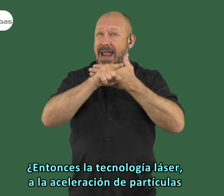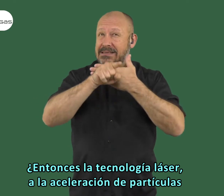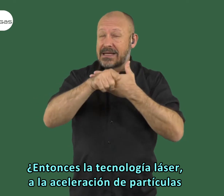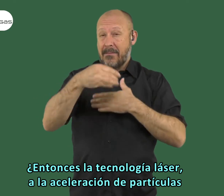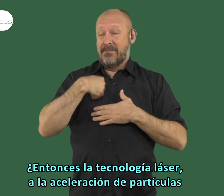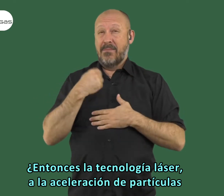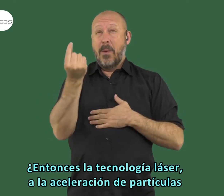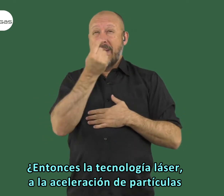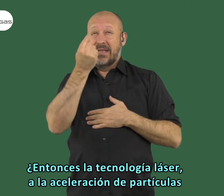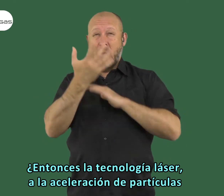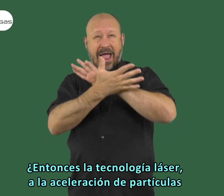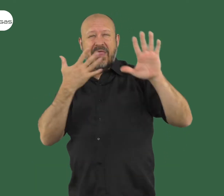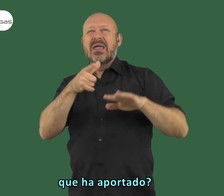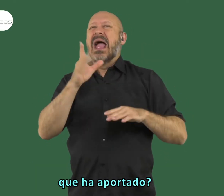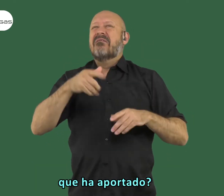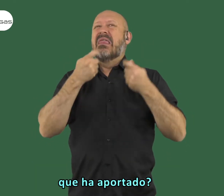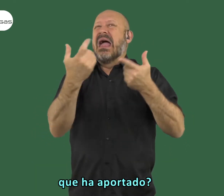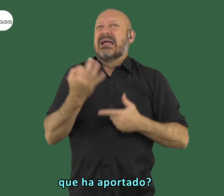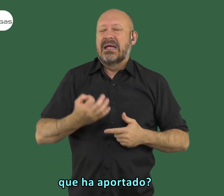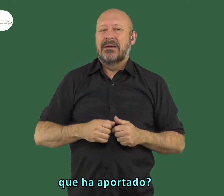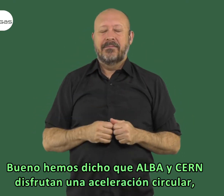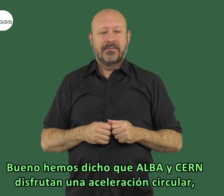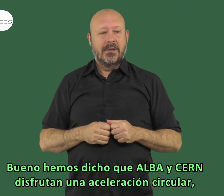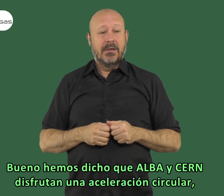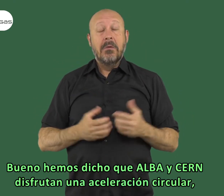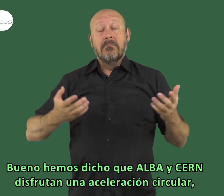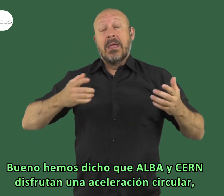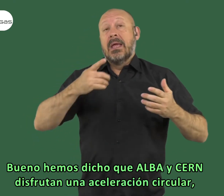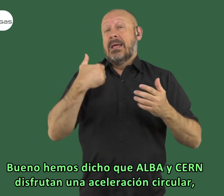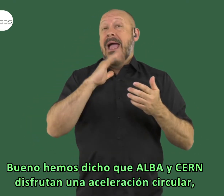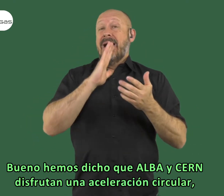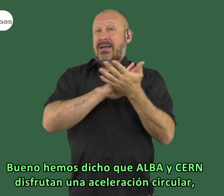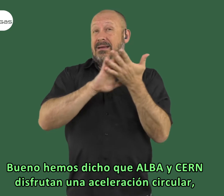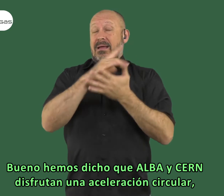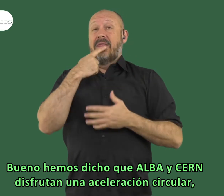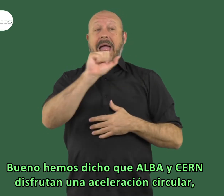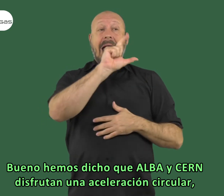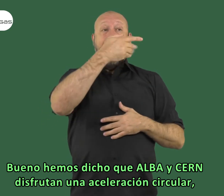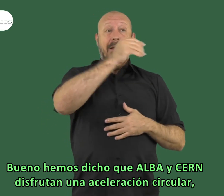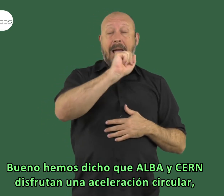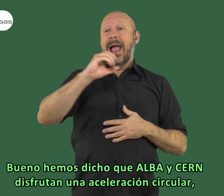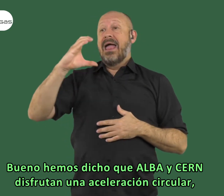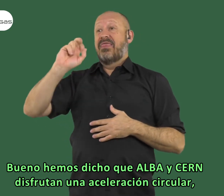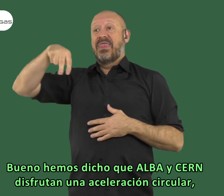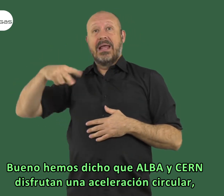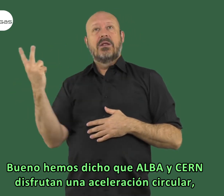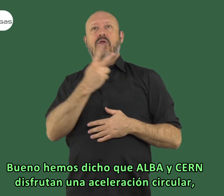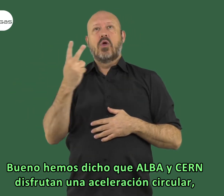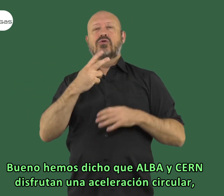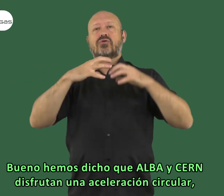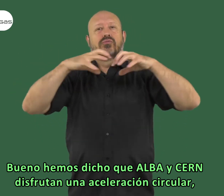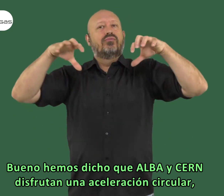tecnología láser a la aceleración de partículas, ¿qué ha aportado? Bueno, entonces lo que hemos dicho, que ALBA y